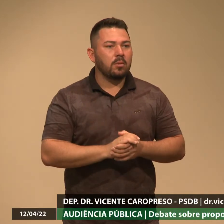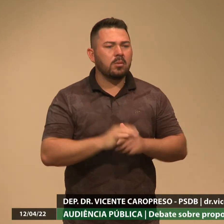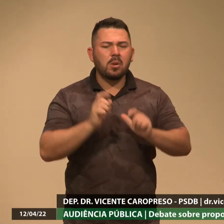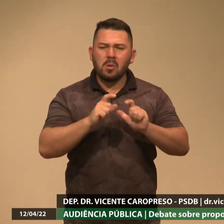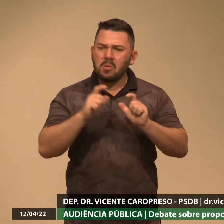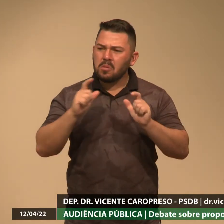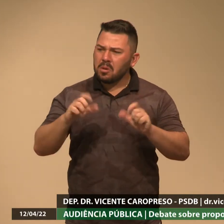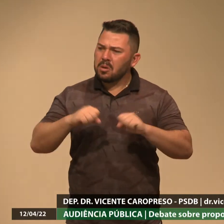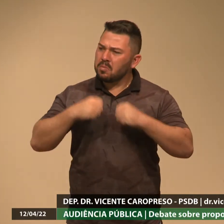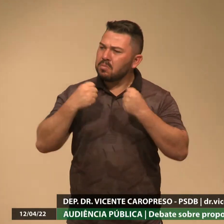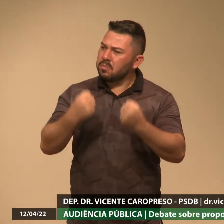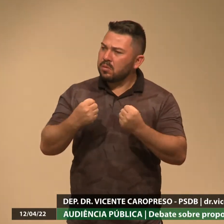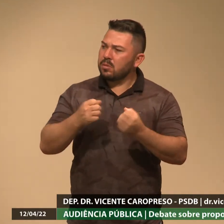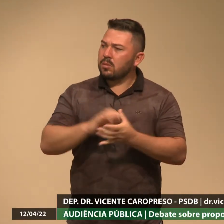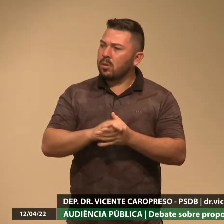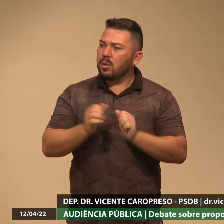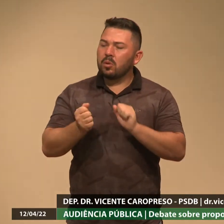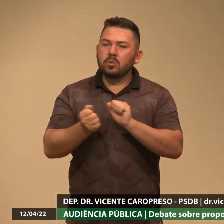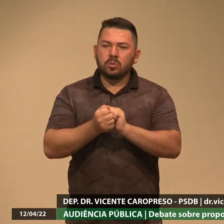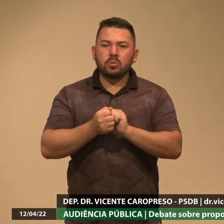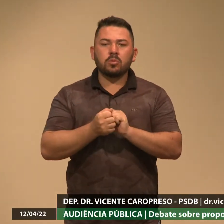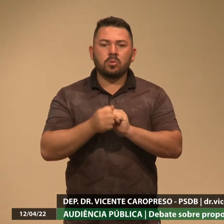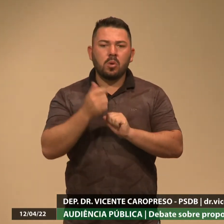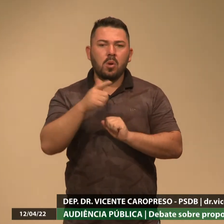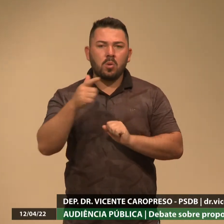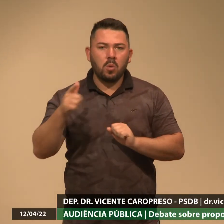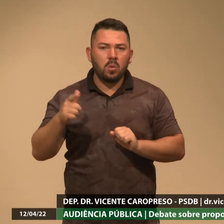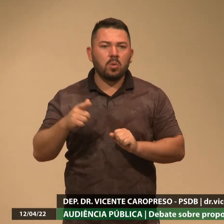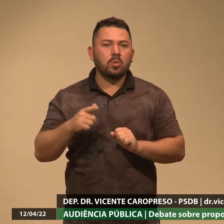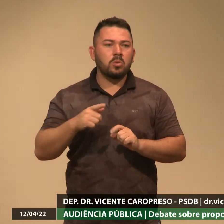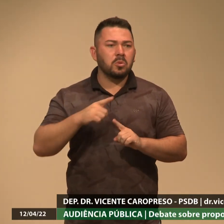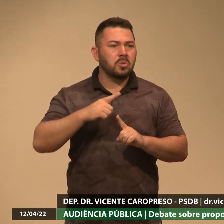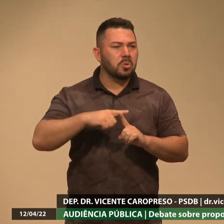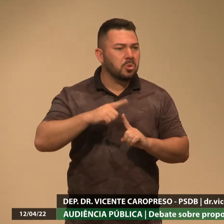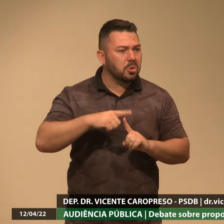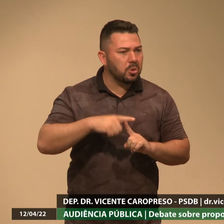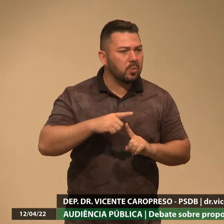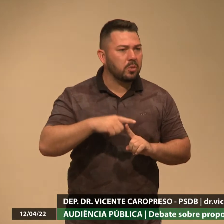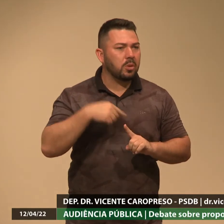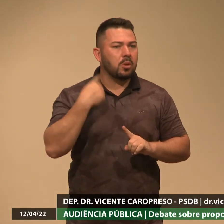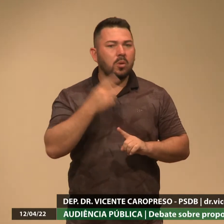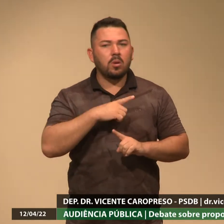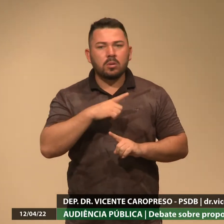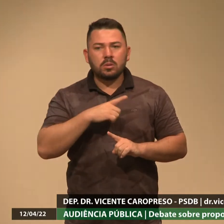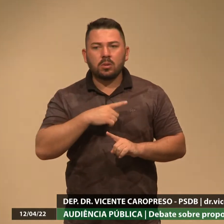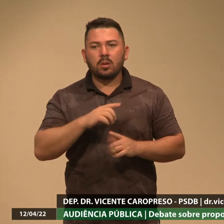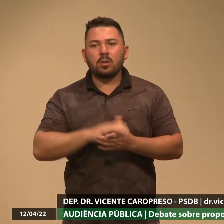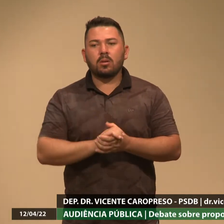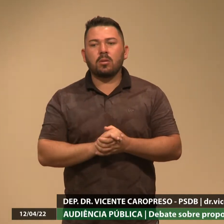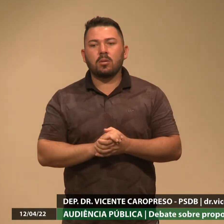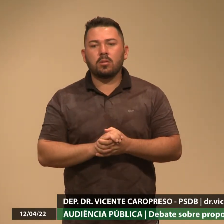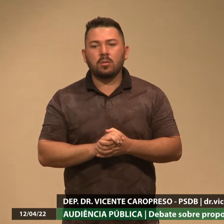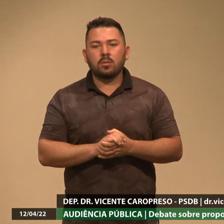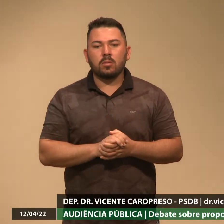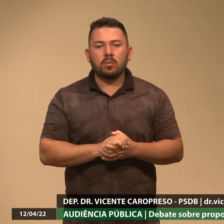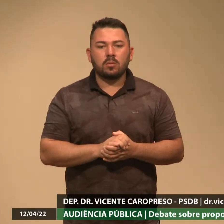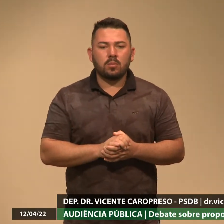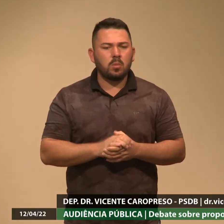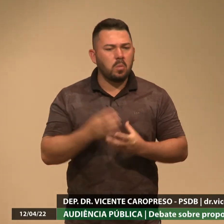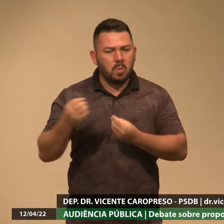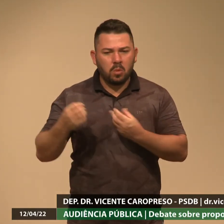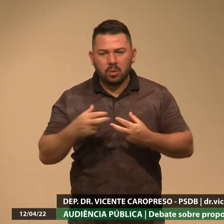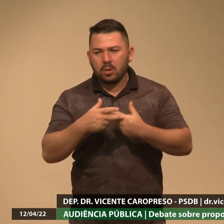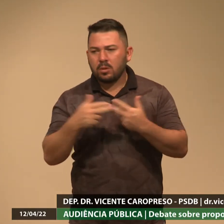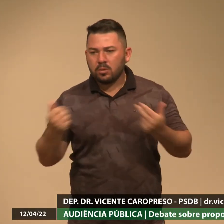um grande potencial juntamente com outros tipos de potenciais que nós temos senão da polenta temo Foster